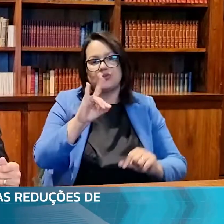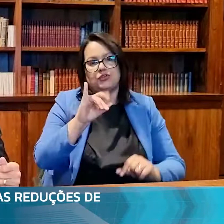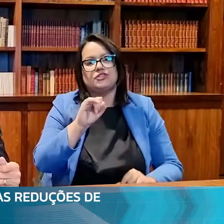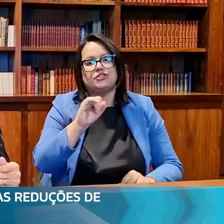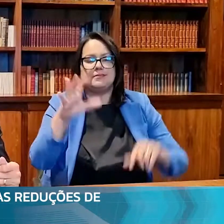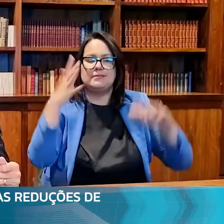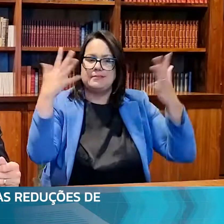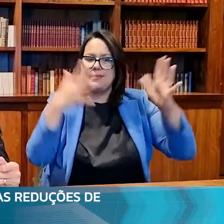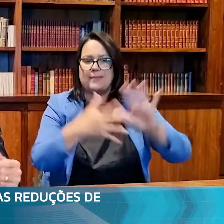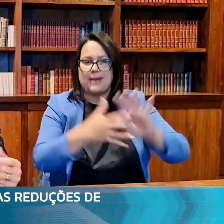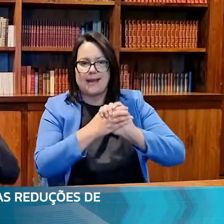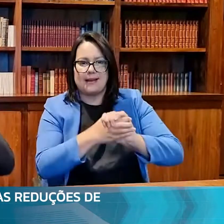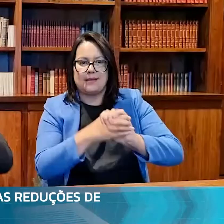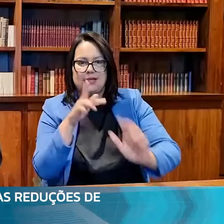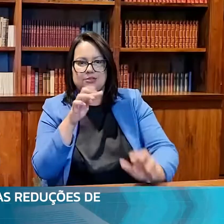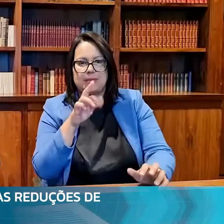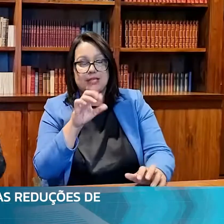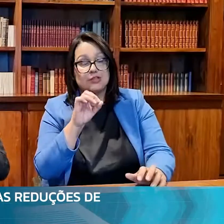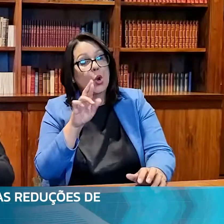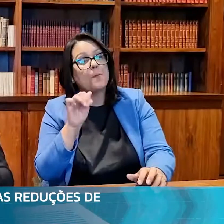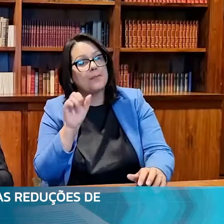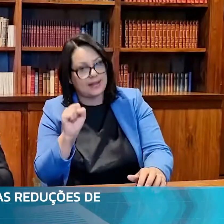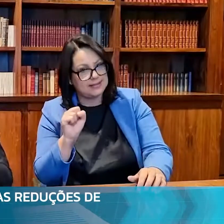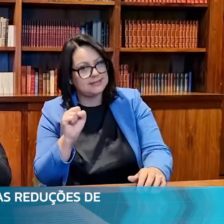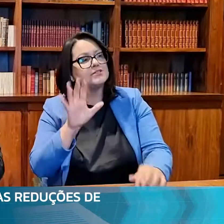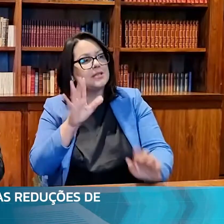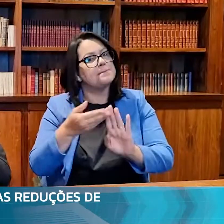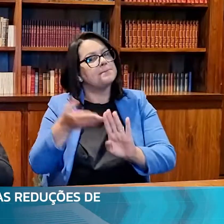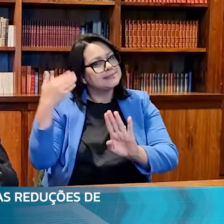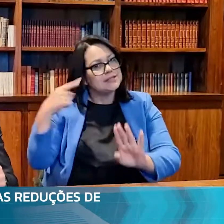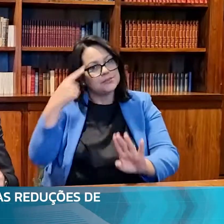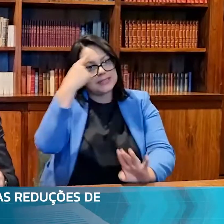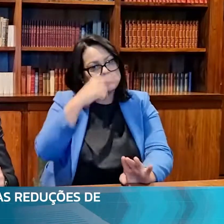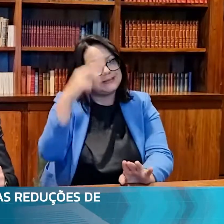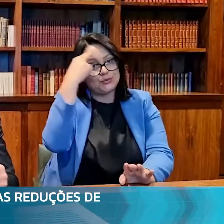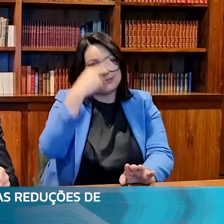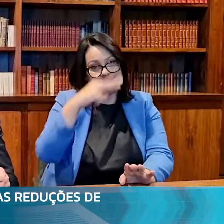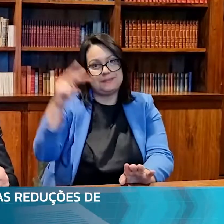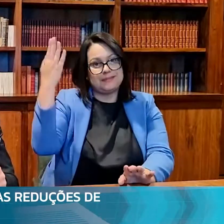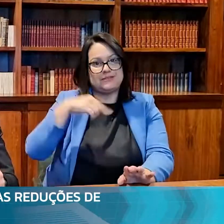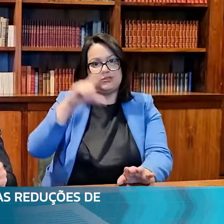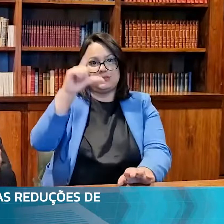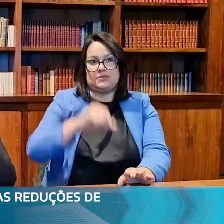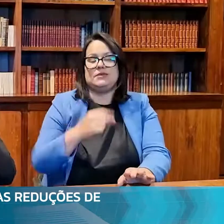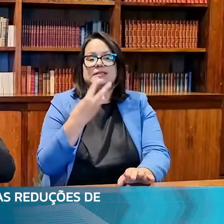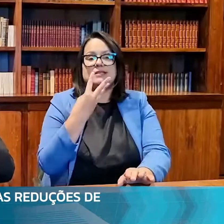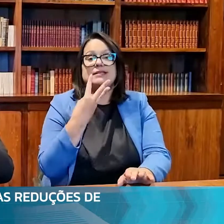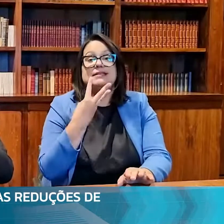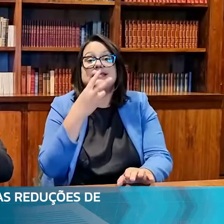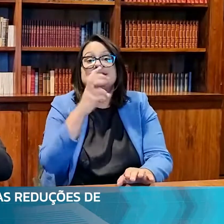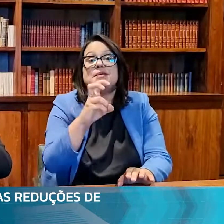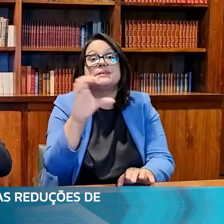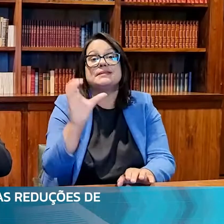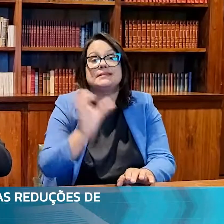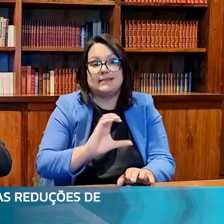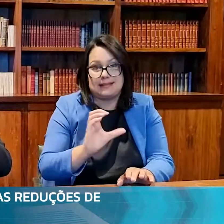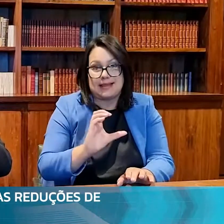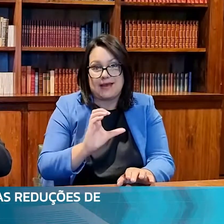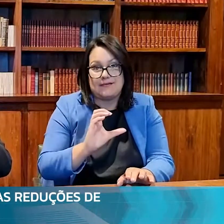aí à Petrobras. Já havia reduzido nas 2 últimas semanas 35 centavos o